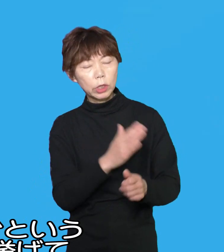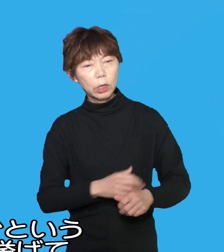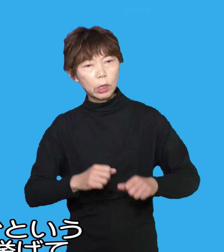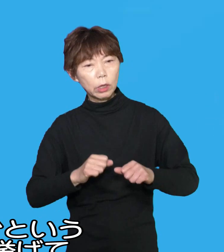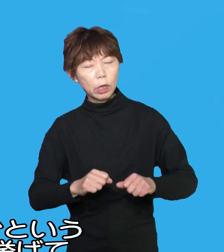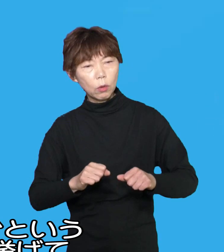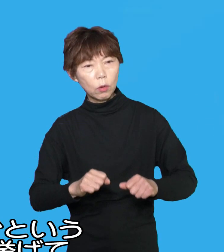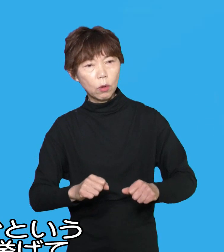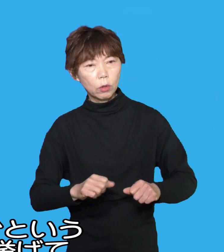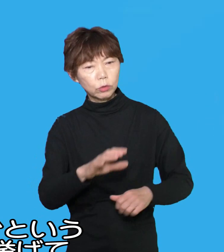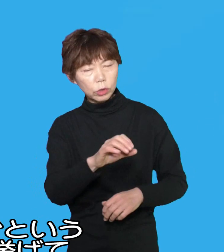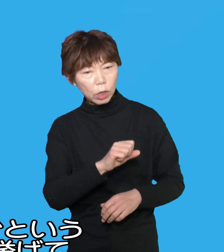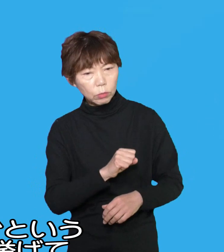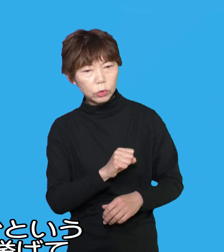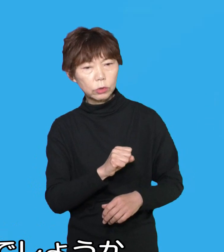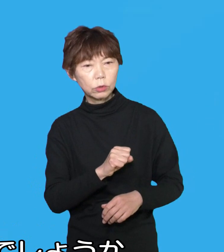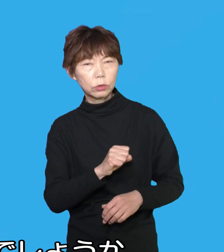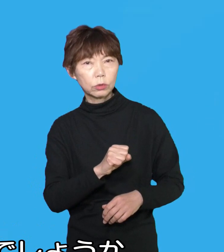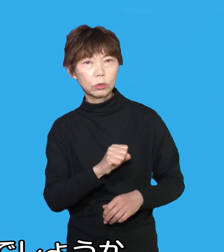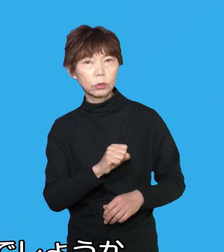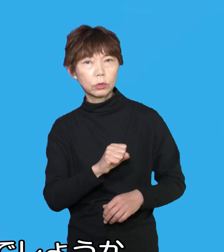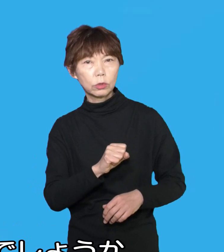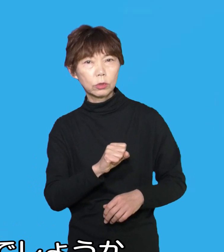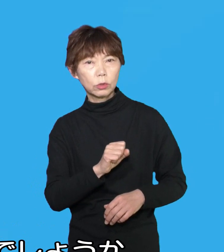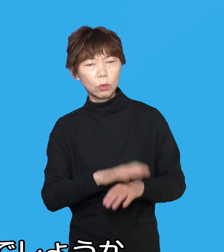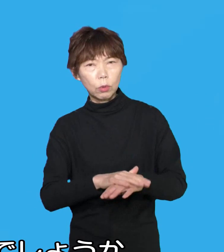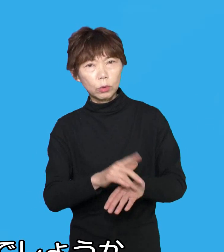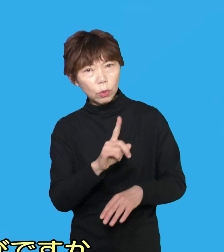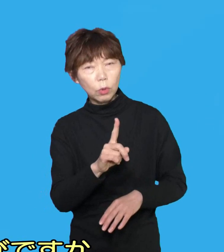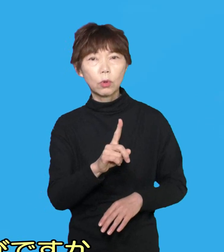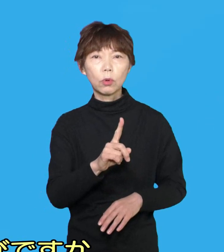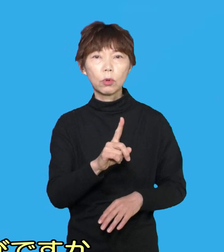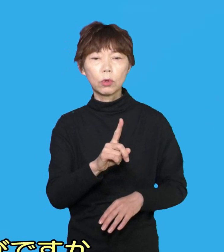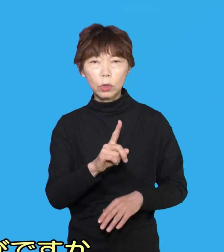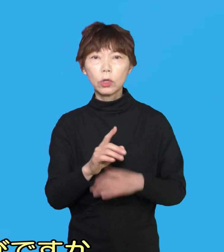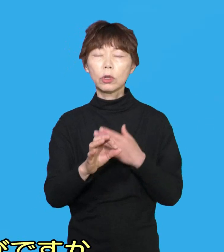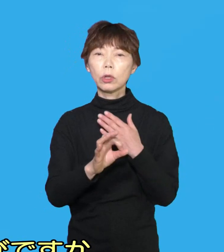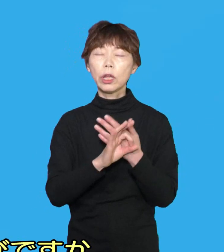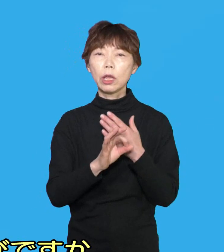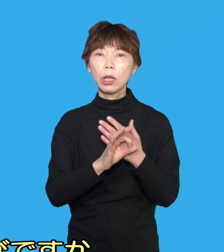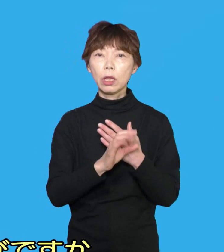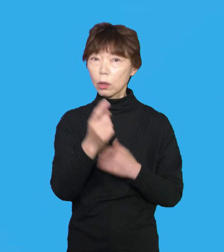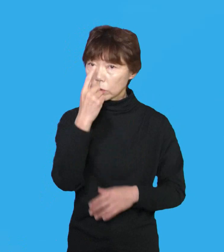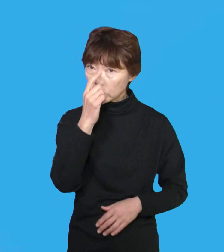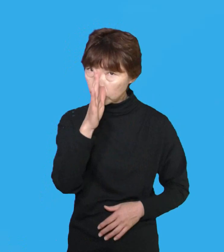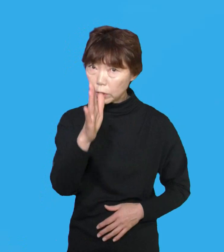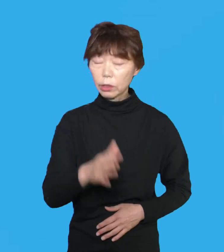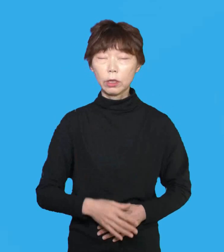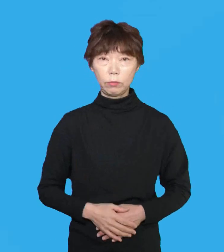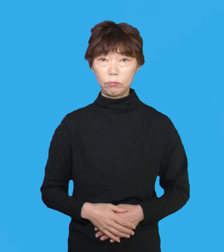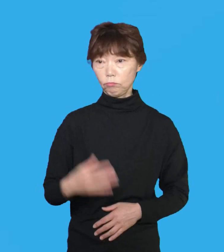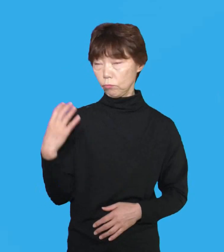う、なんか例えば例とかも挙げてご説明いただけないでしょうか。 はい、担当者はいかがですか。